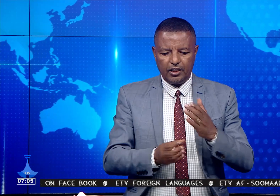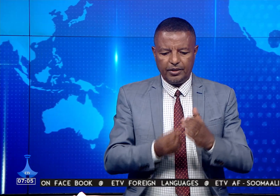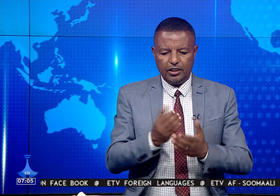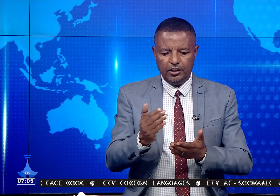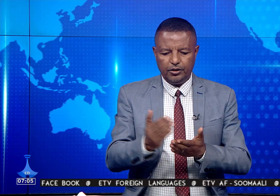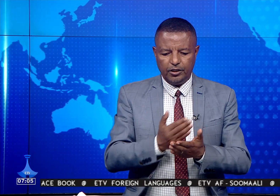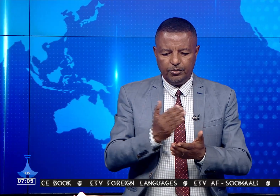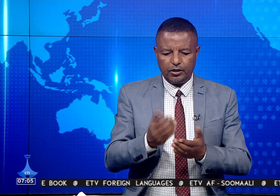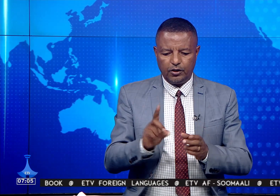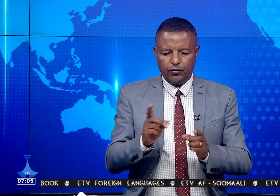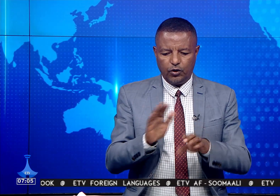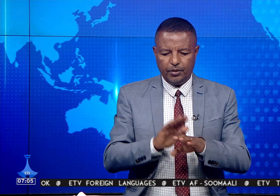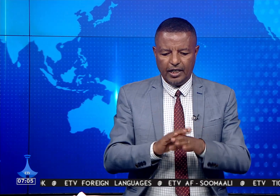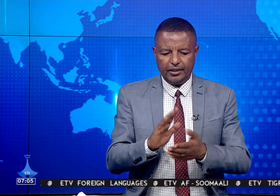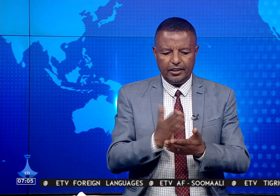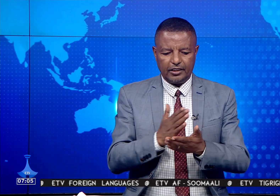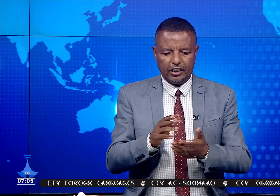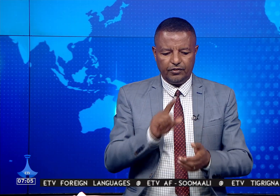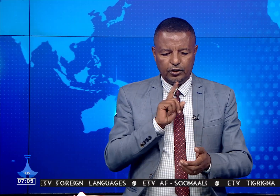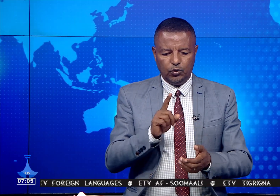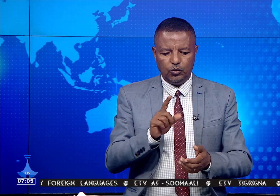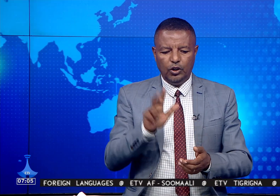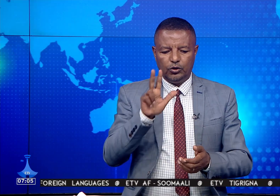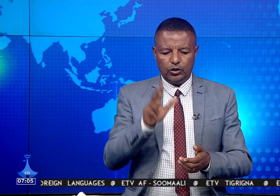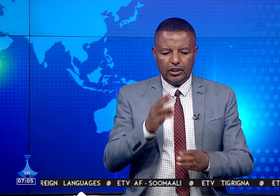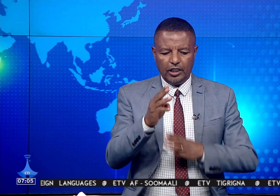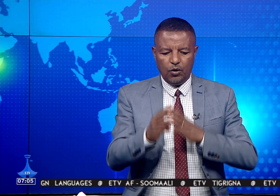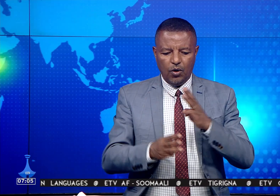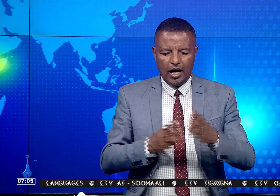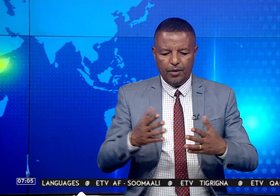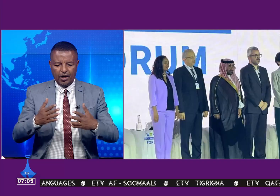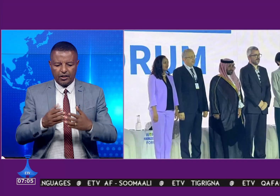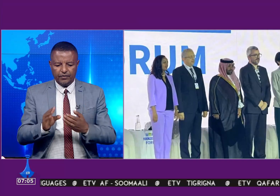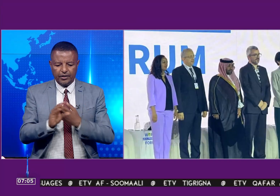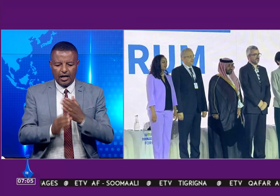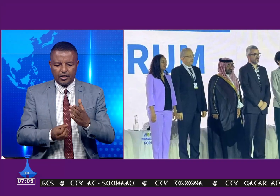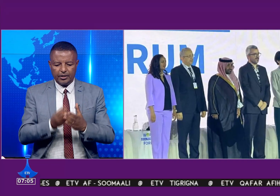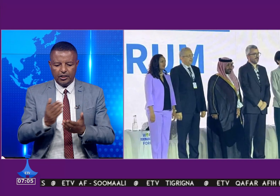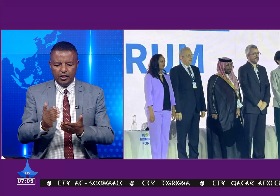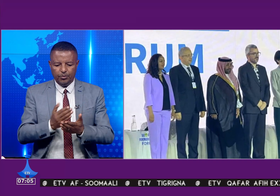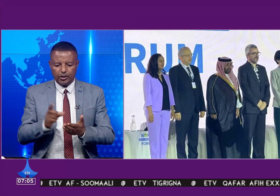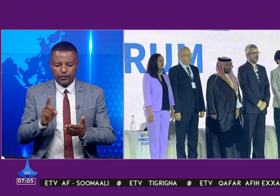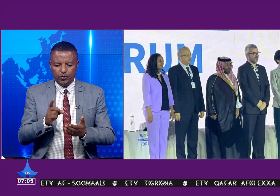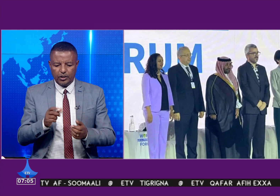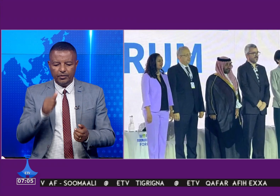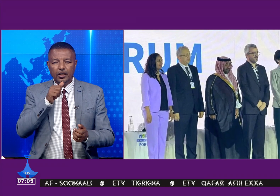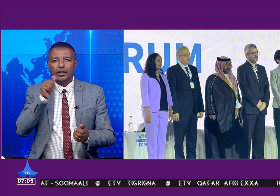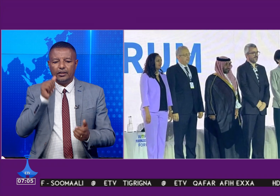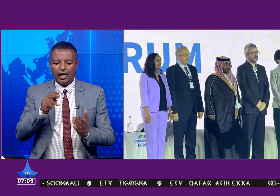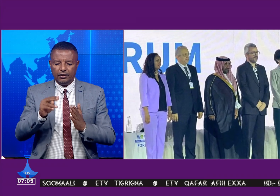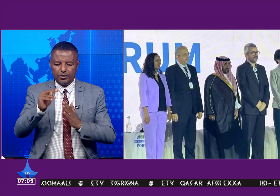አቀፍ አገር በቀል የምርት ፎረም ላይ እየተሳተፈች ነው። ሶስተኛው ዓለም አቀፍ የአገር በቀል ምርት